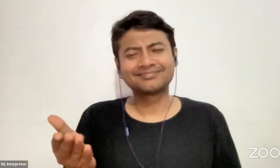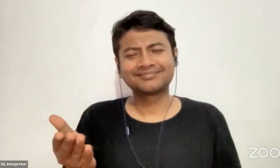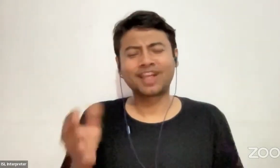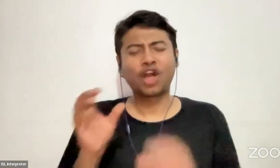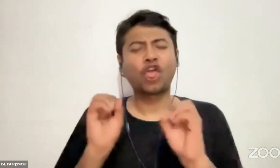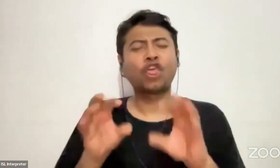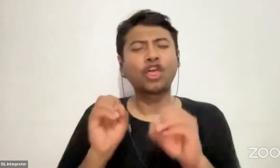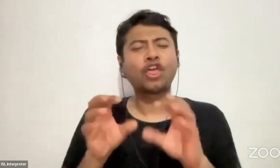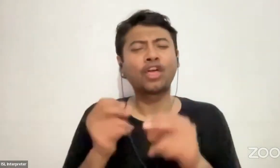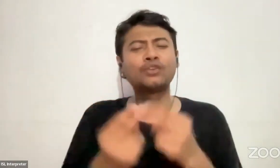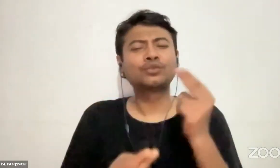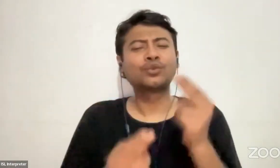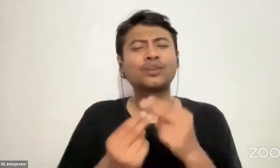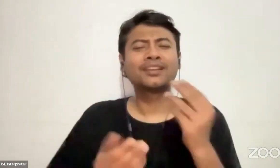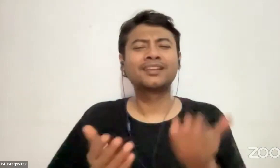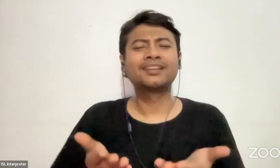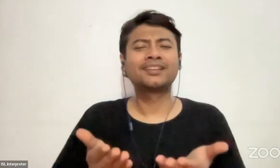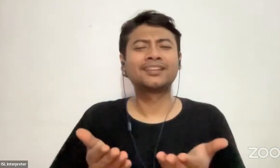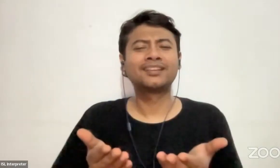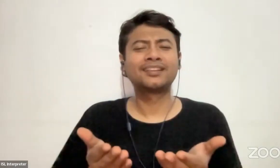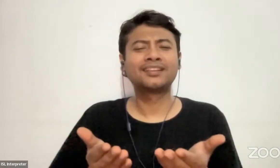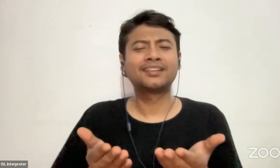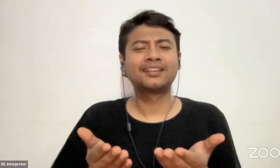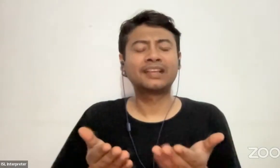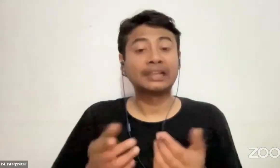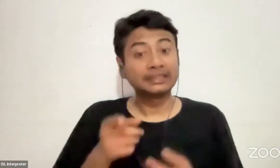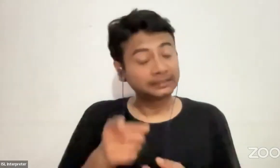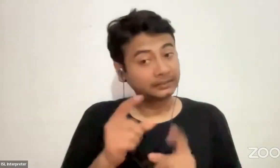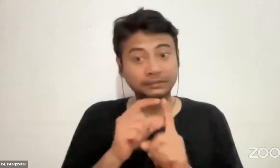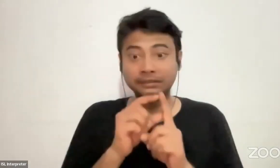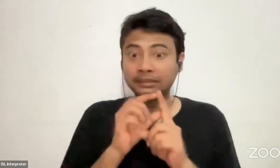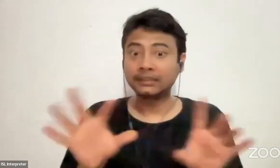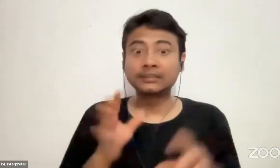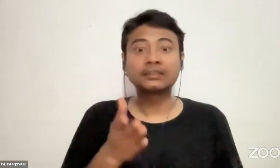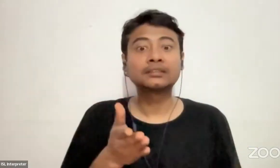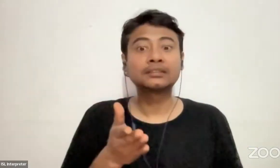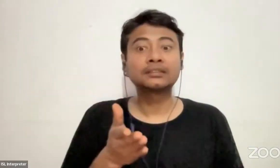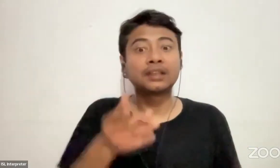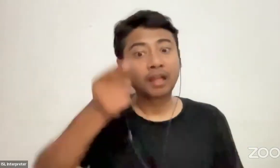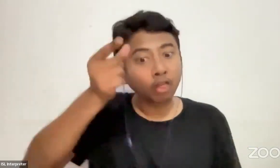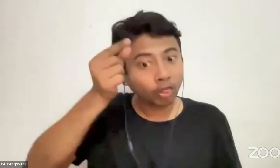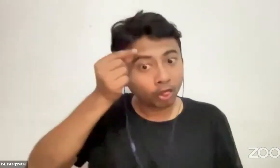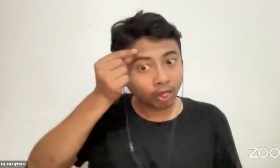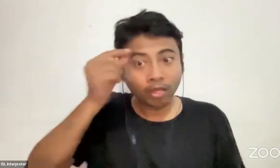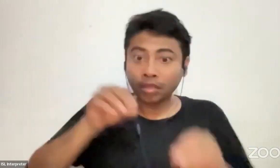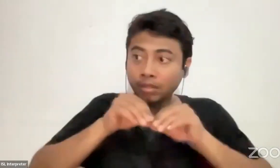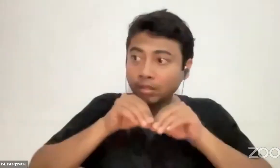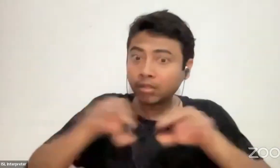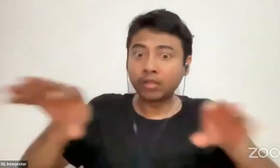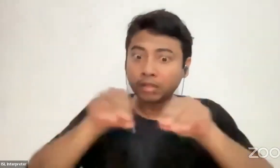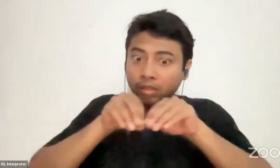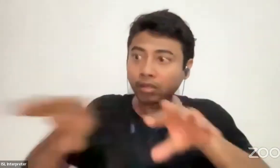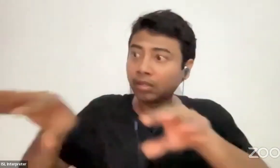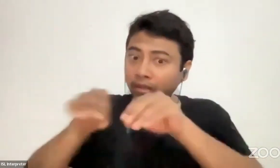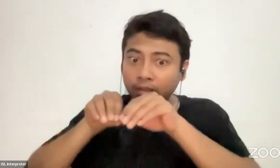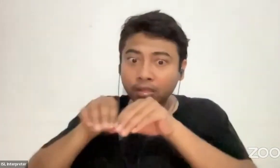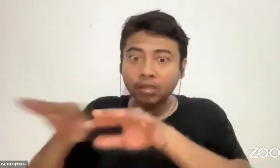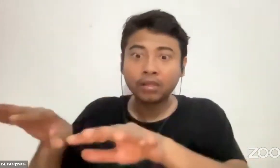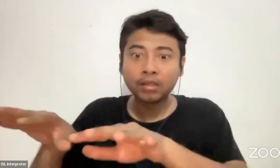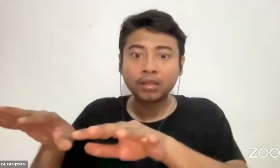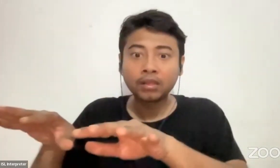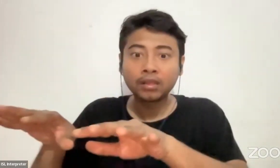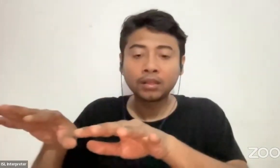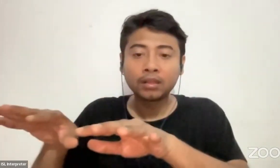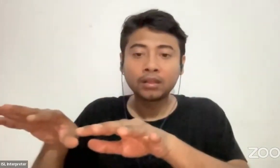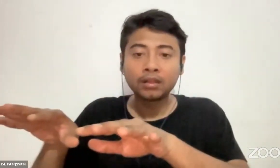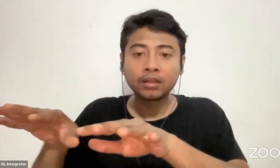है। और इसी अल्प ज्ञान के कारण, इसी मूर्खता के कारण वो क्या करते हैं, मेरी अविनाशी तथा